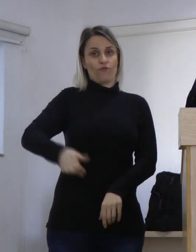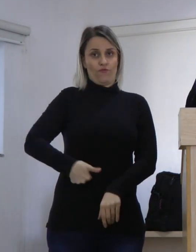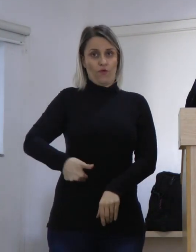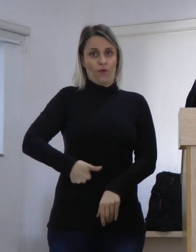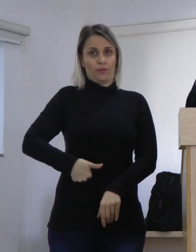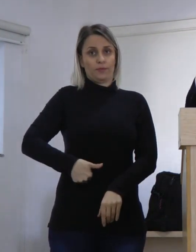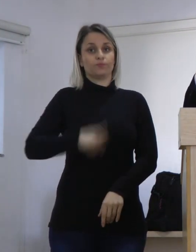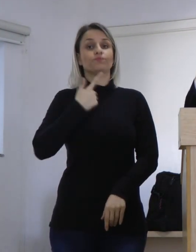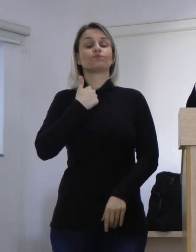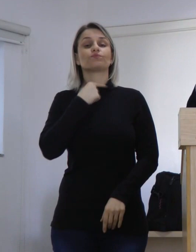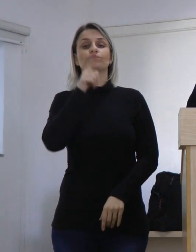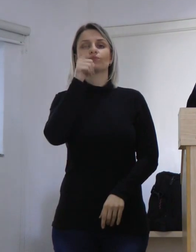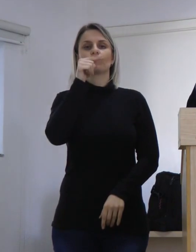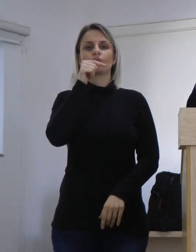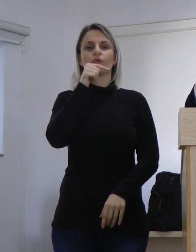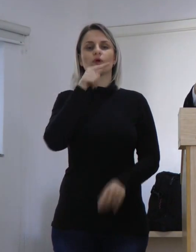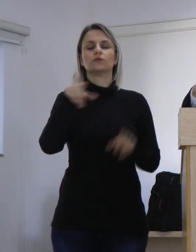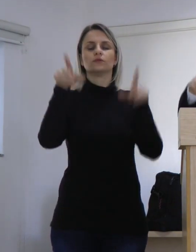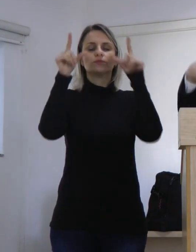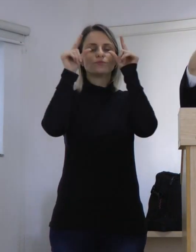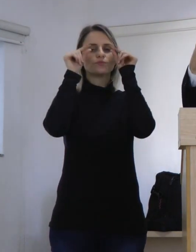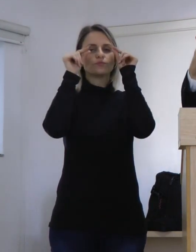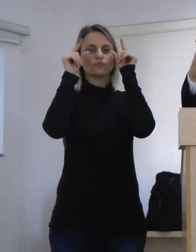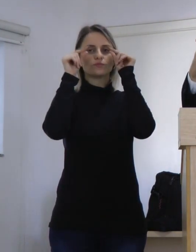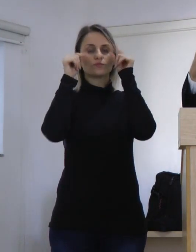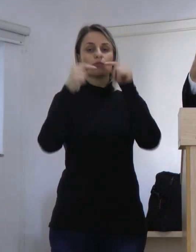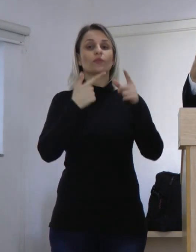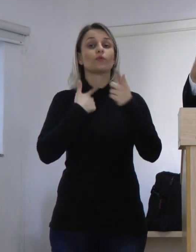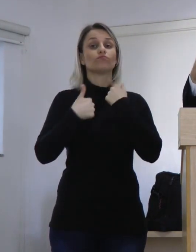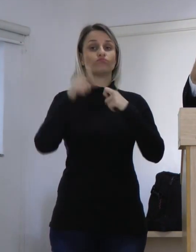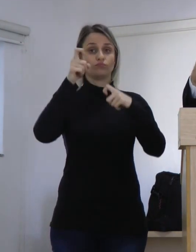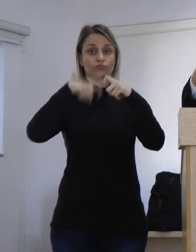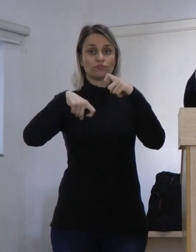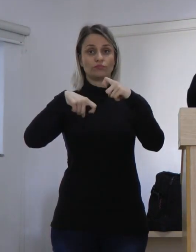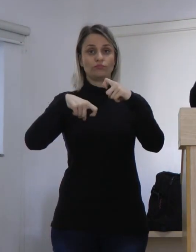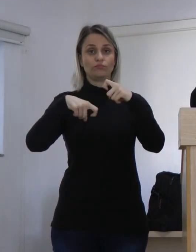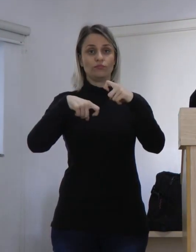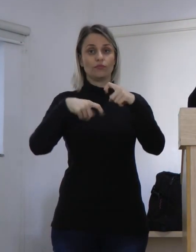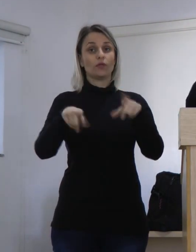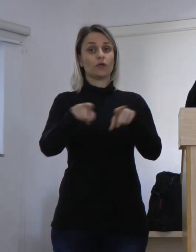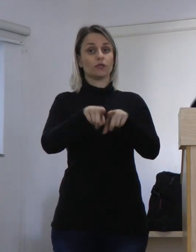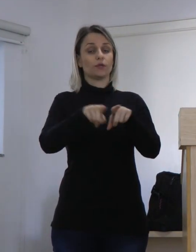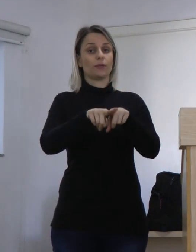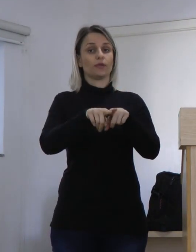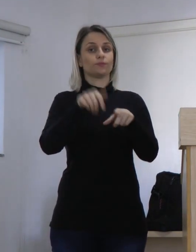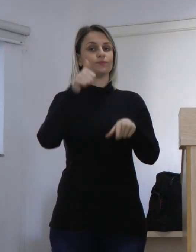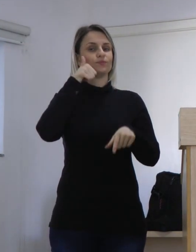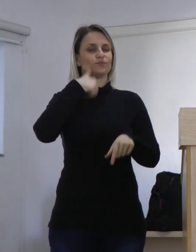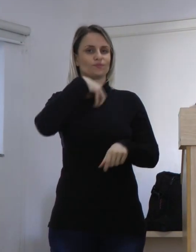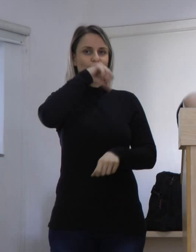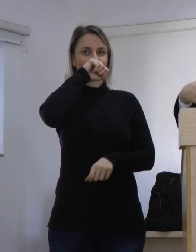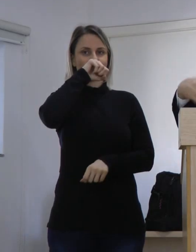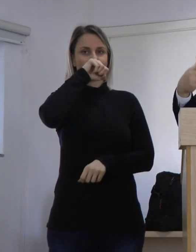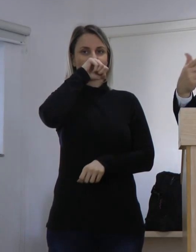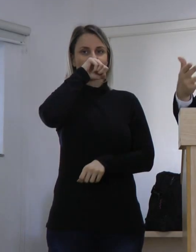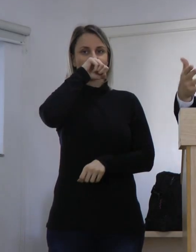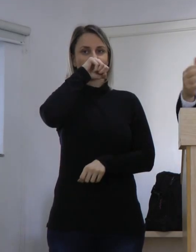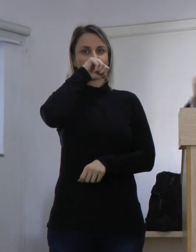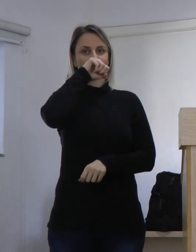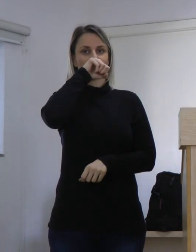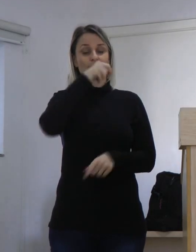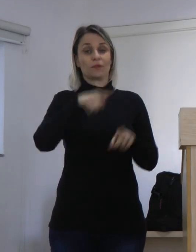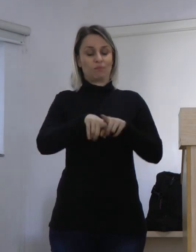sede, o sono, o instinto sexual, o instinto maternal, o instinto